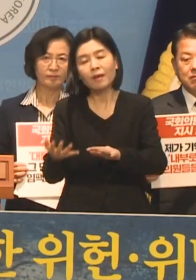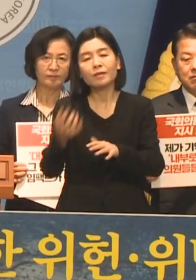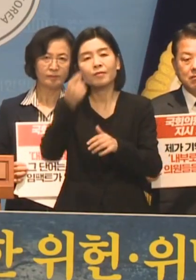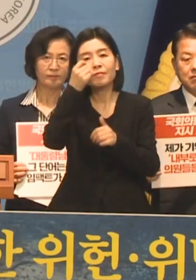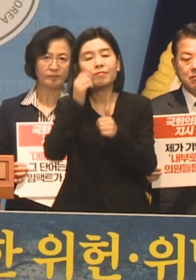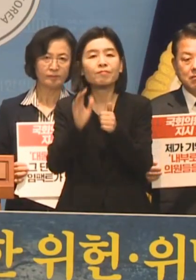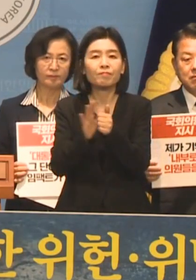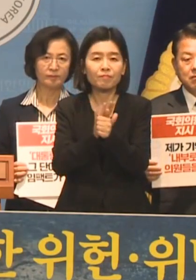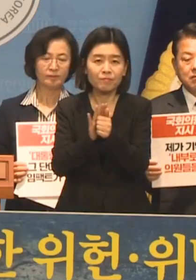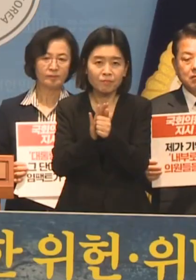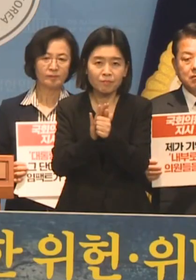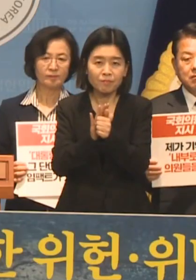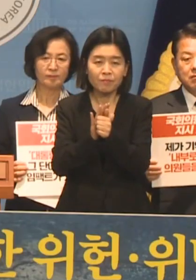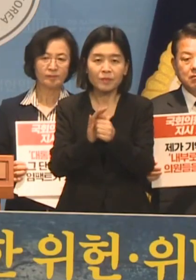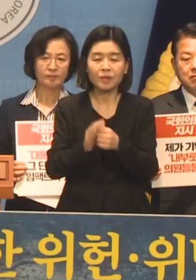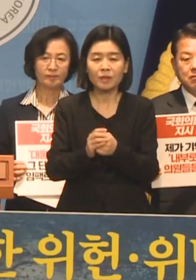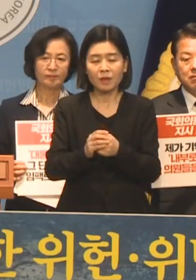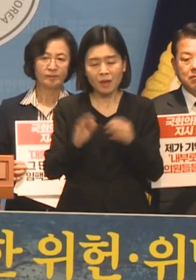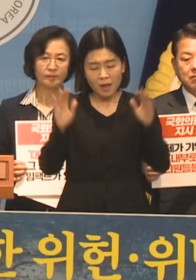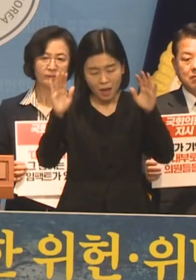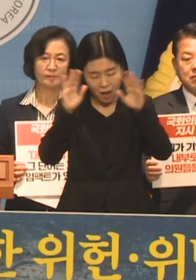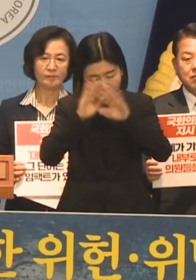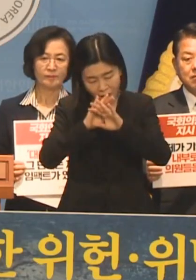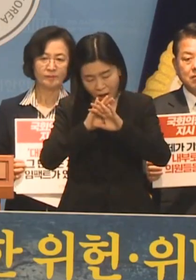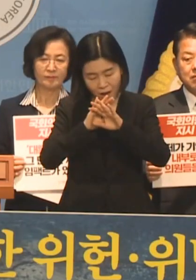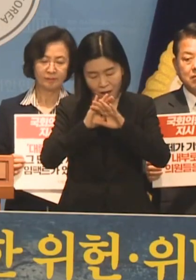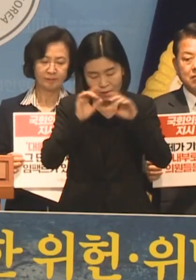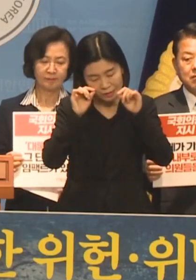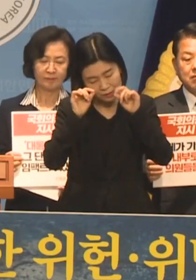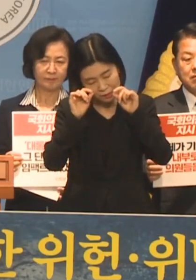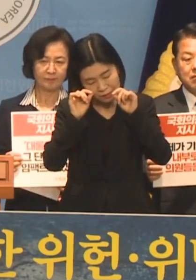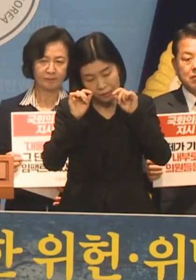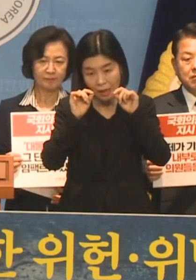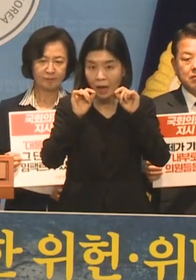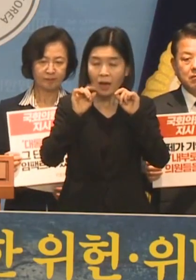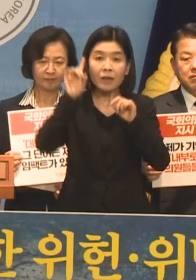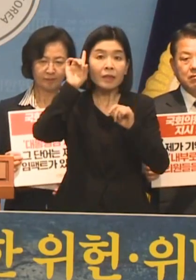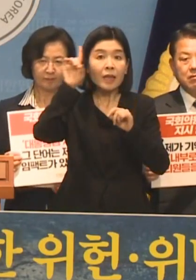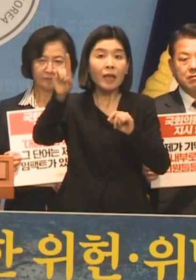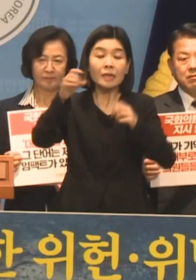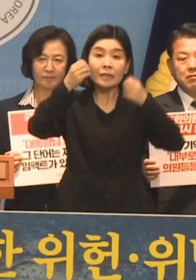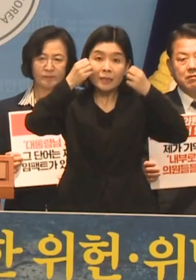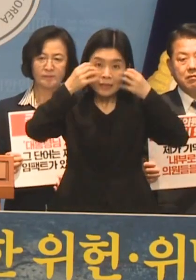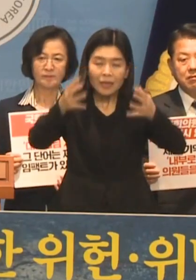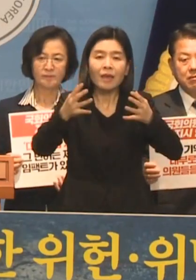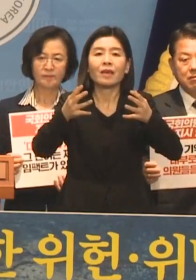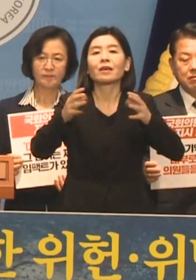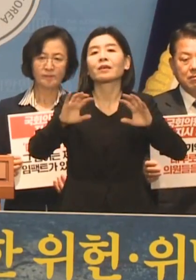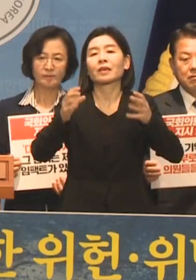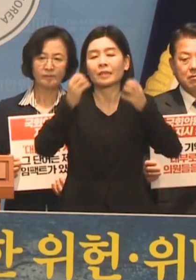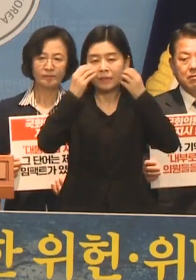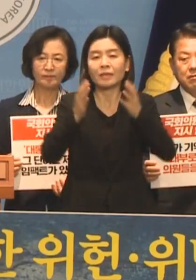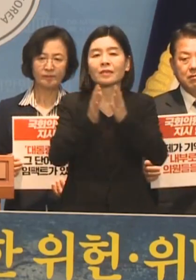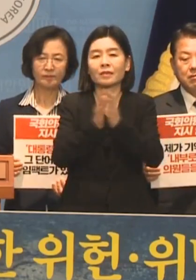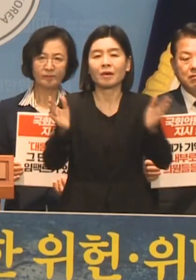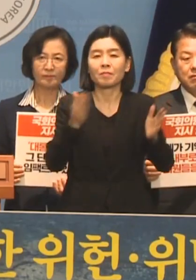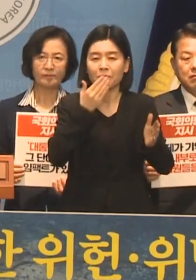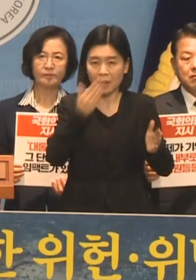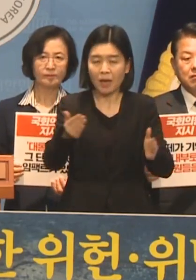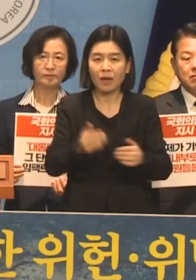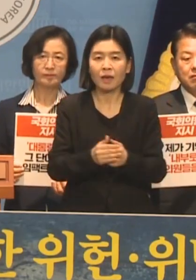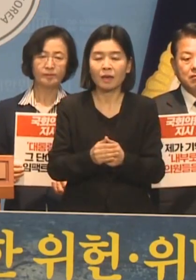길었던 불면의 밤을 지나 내일이면 새로운 대한민국의 첫 발을 내딛습니다. 윤석열의